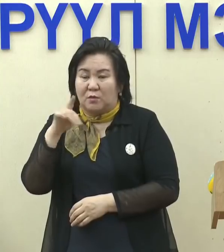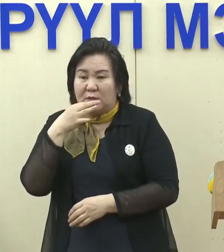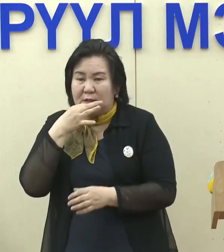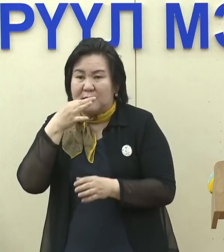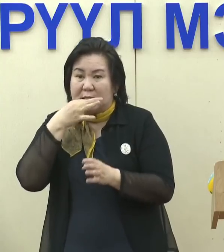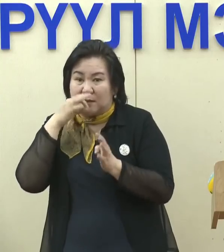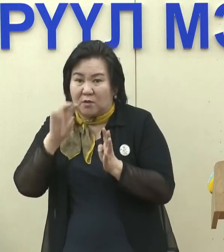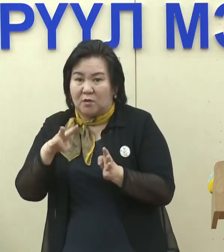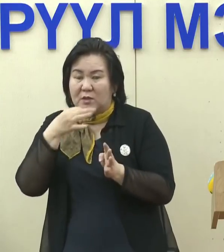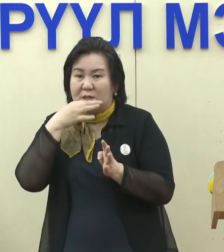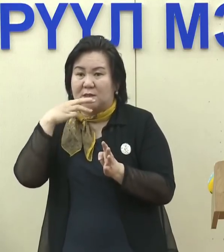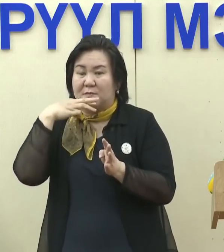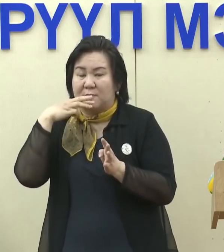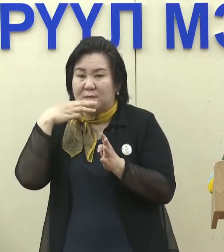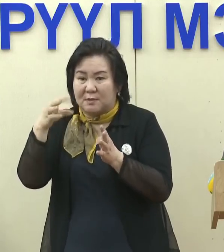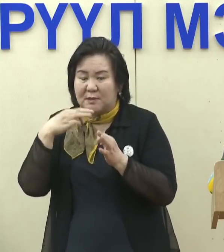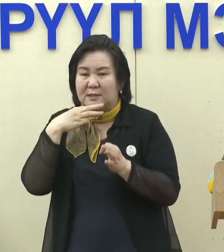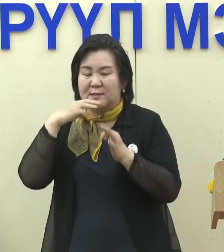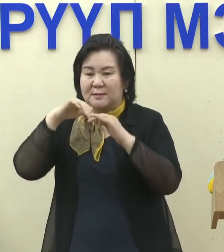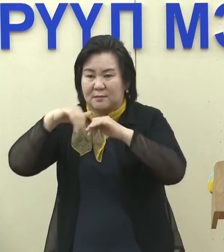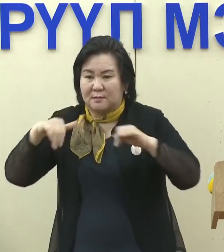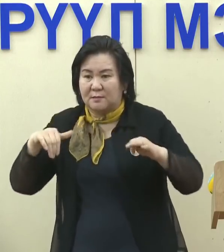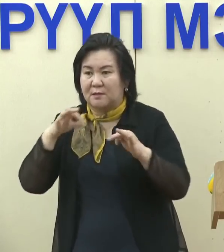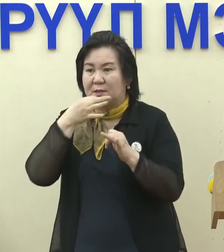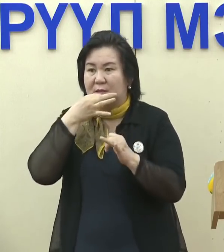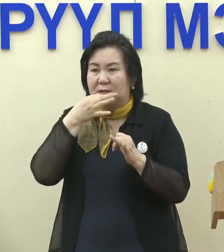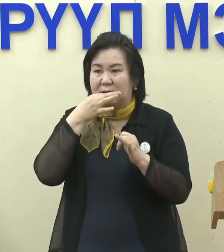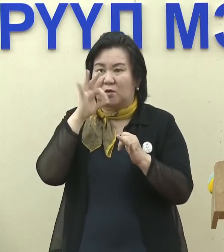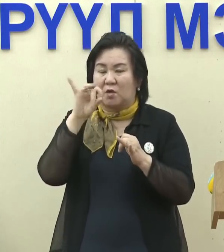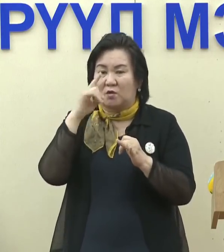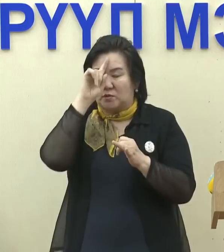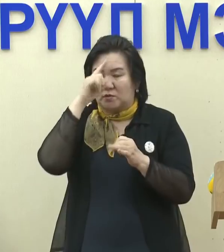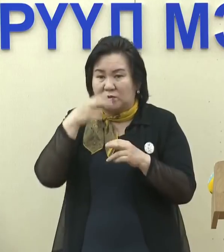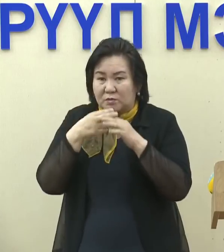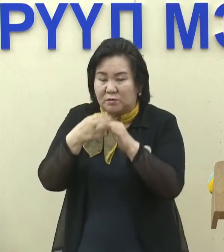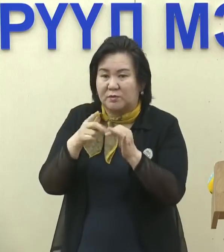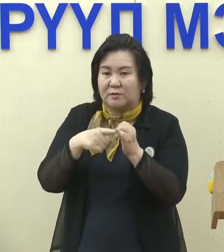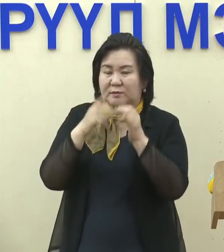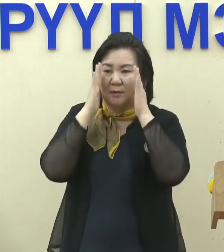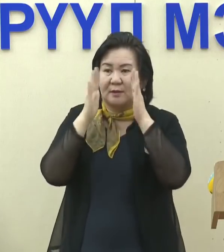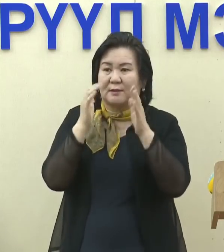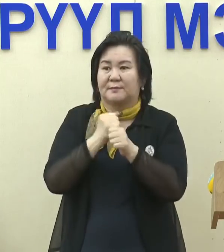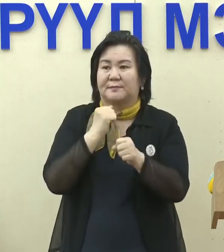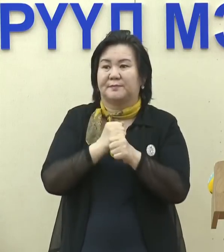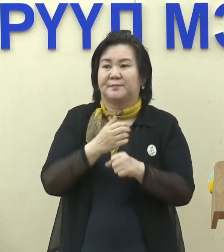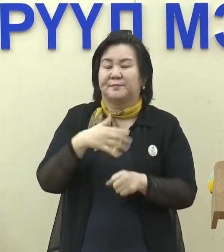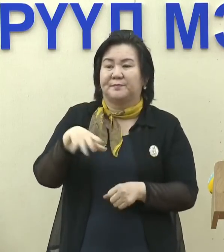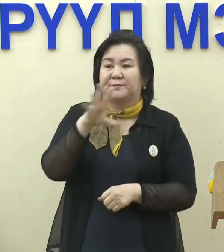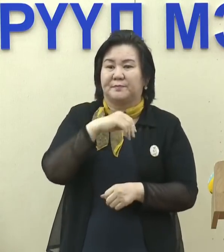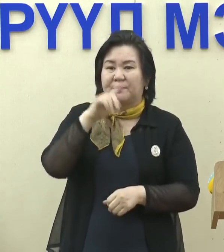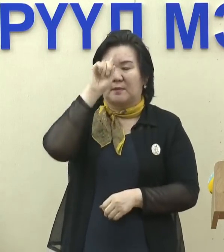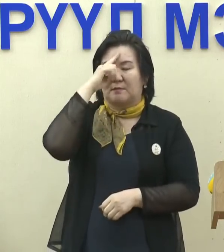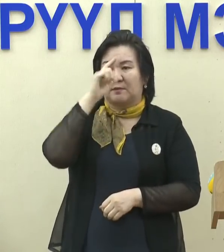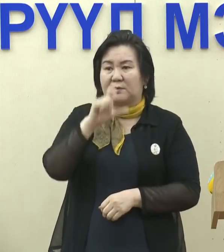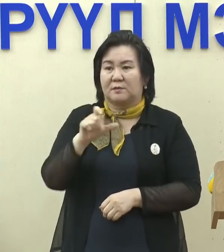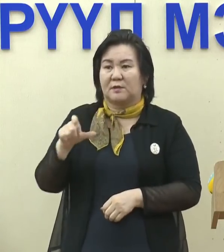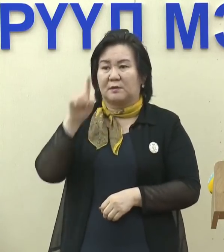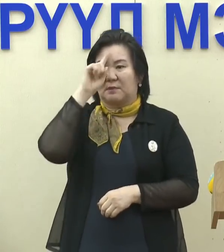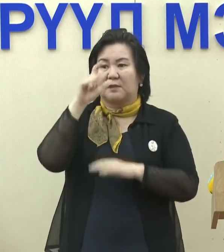тусгаарлах, эрт одоо онцлох, эмчлэх энэ чиглэл рүүгээ илүү анхаарч ажиллаж байгаа. За тэгээд бид нар бол эмч нараа, эмч